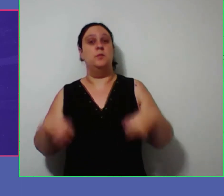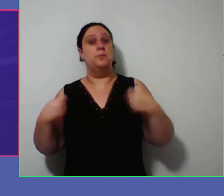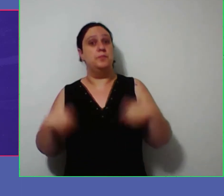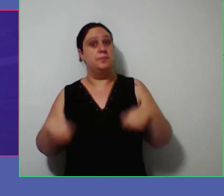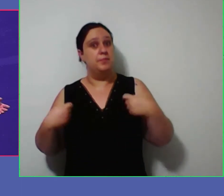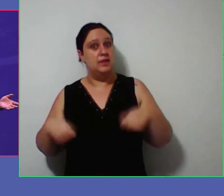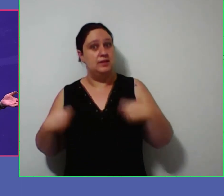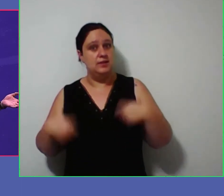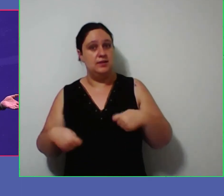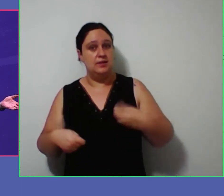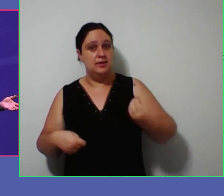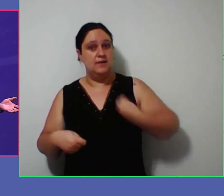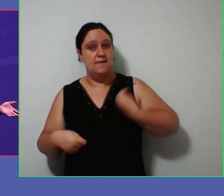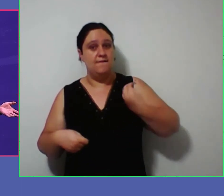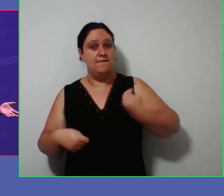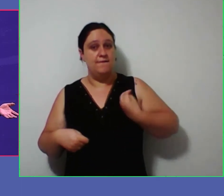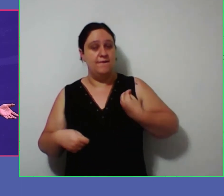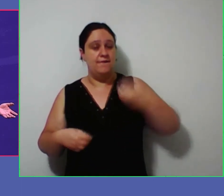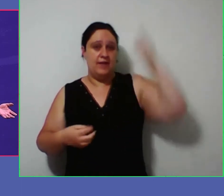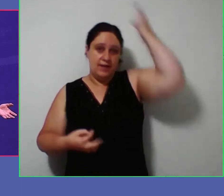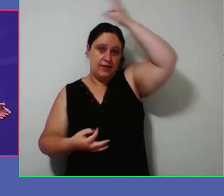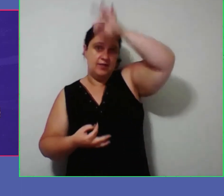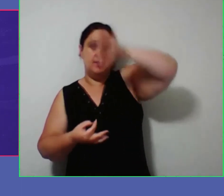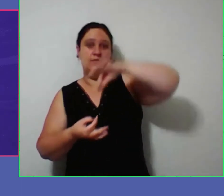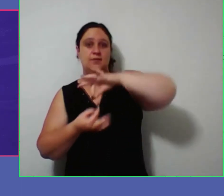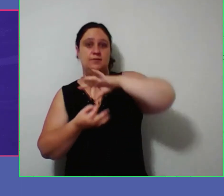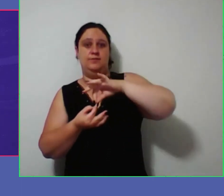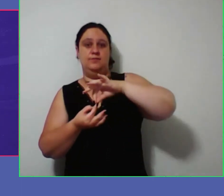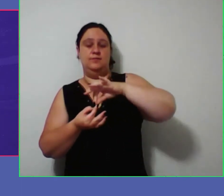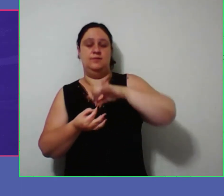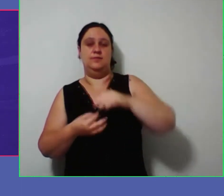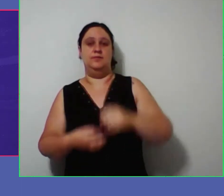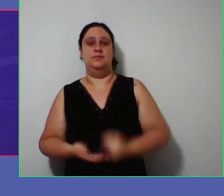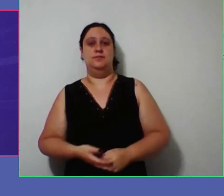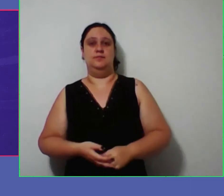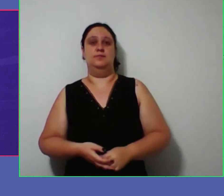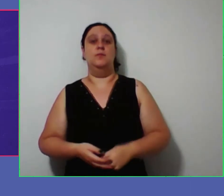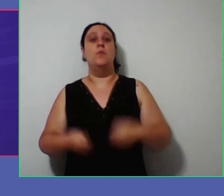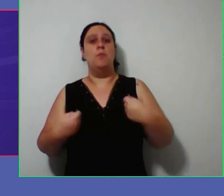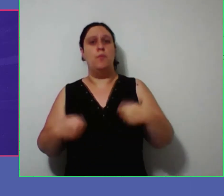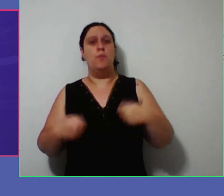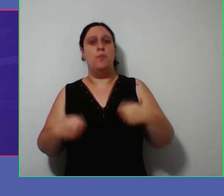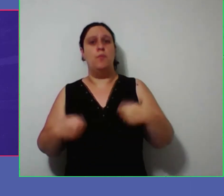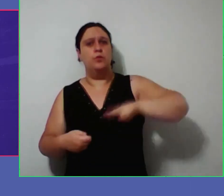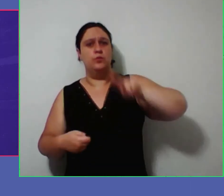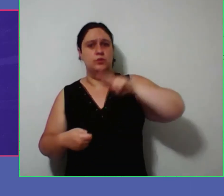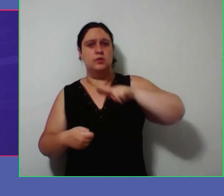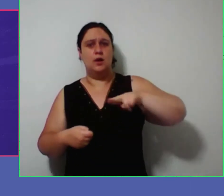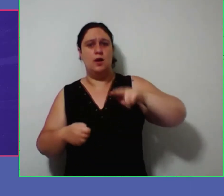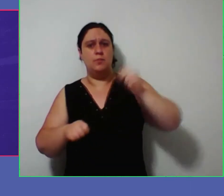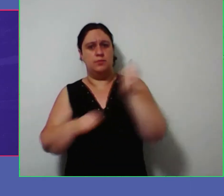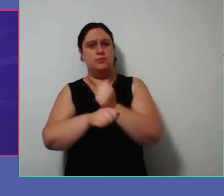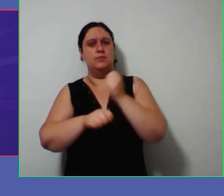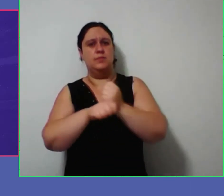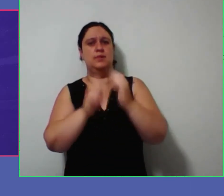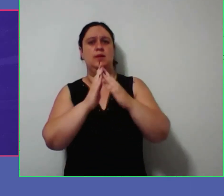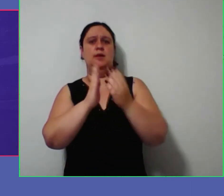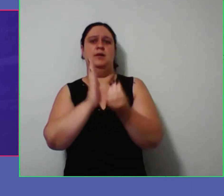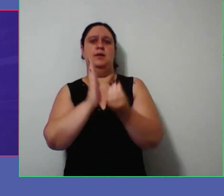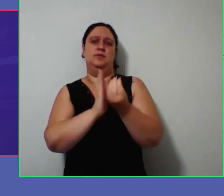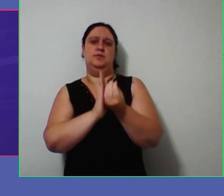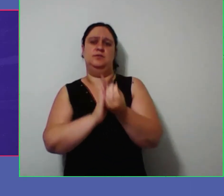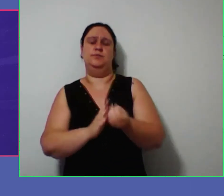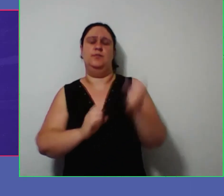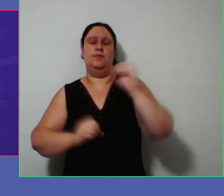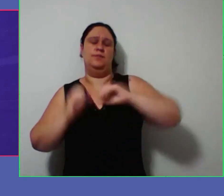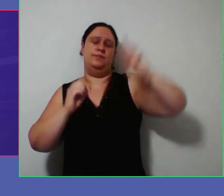Espírito. E nós podemos ser úteis na edificação da igreja. Ó Senhor